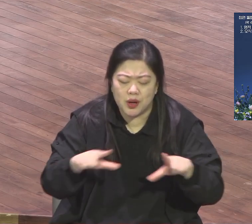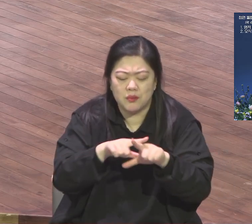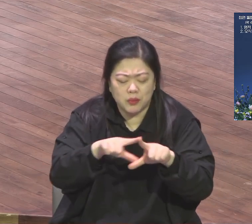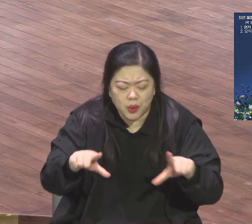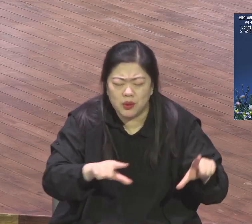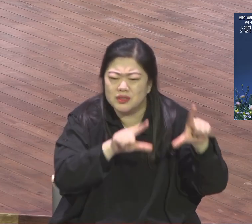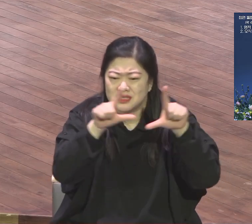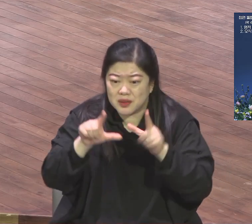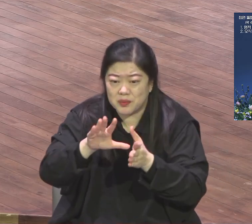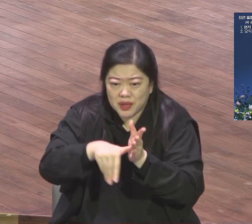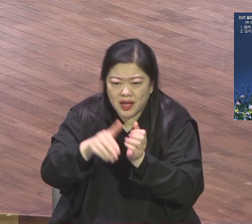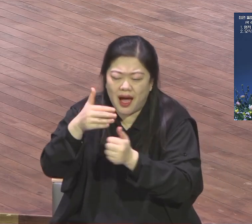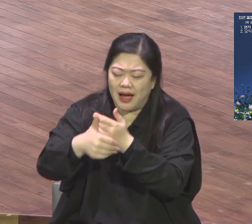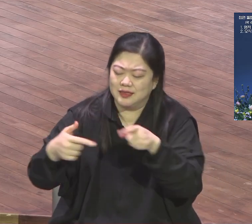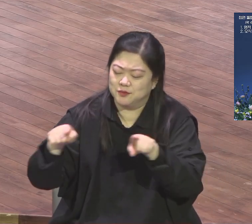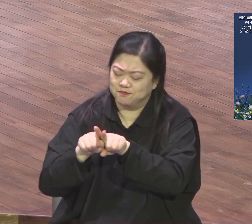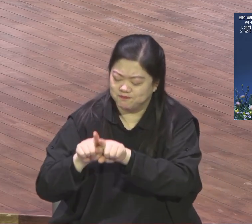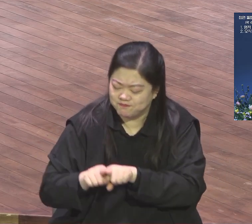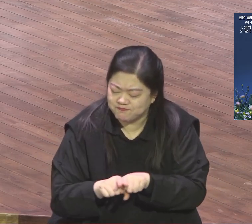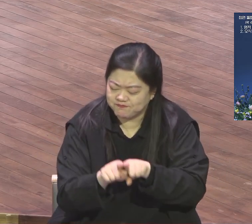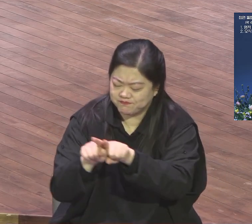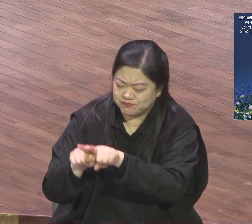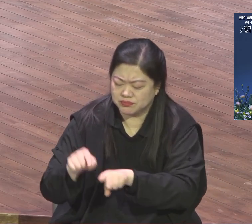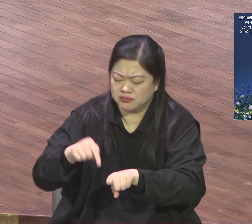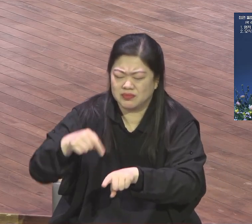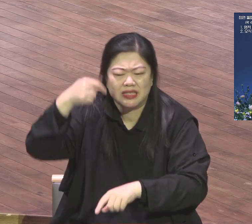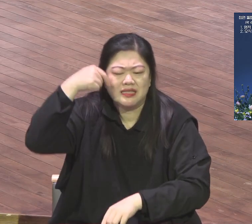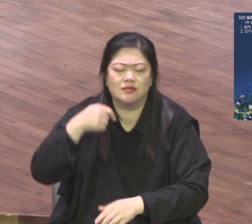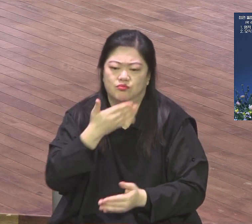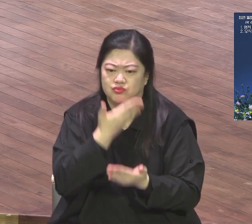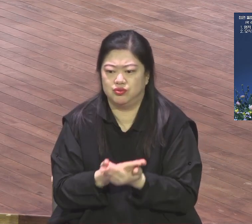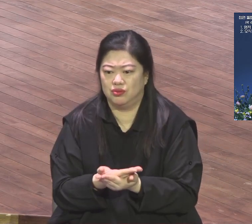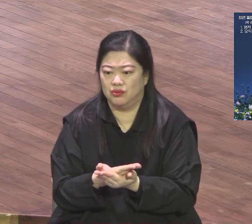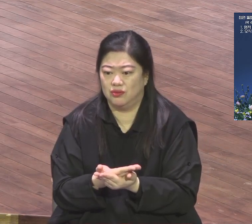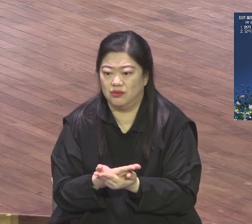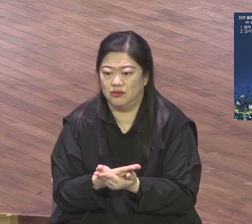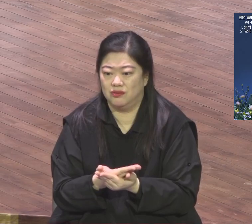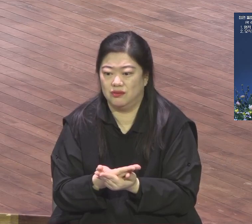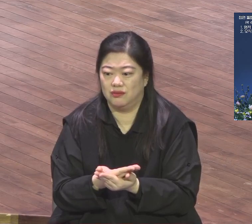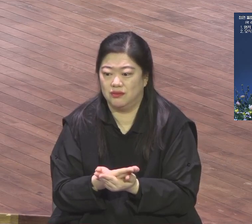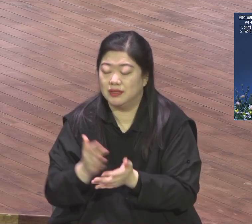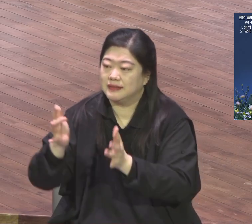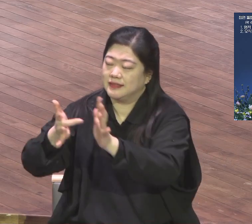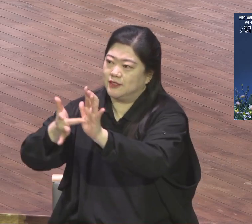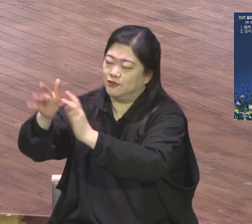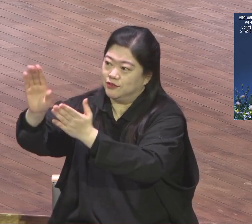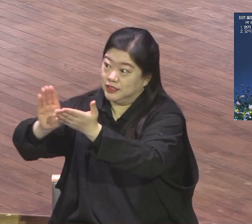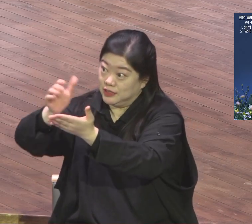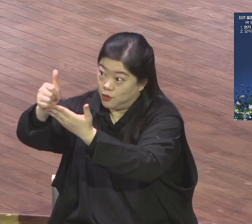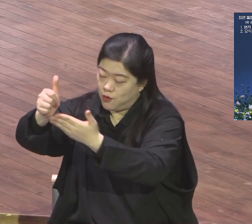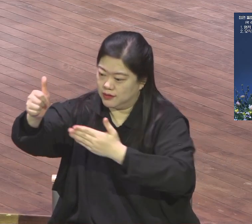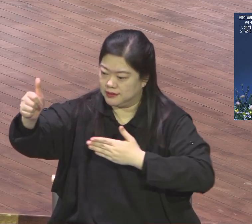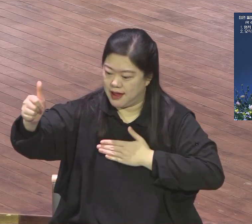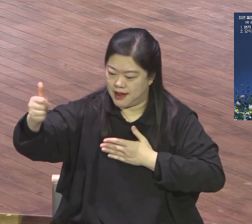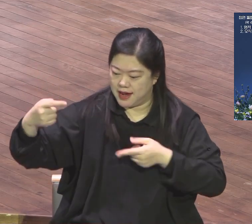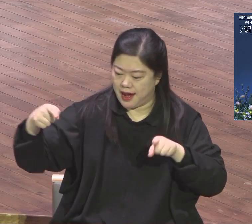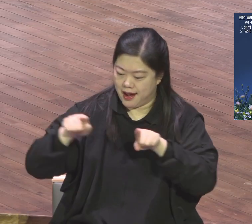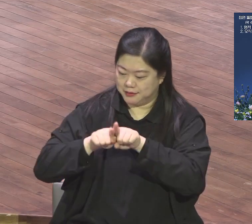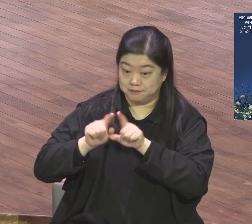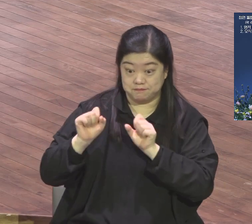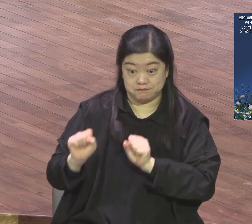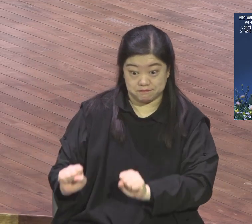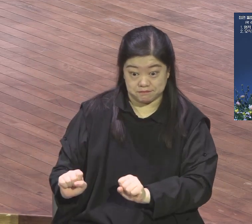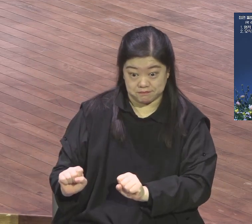평상시 삶이 중요해요. 예수 그리스도와 나와 깊은 관계가